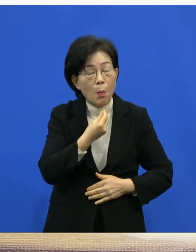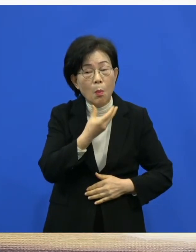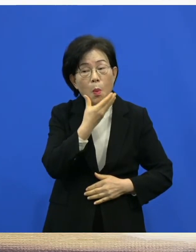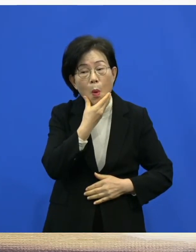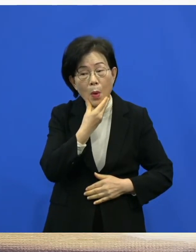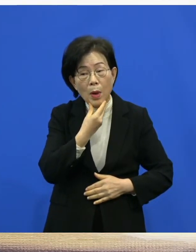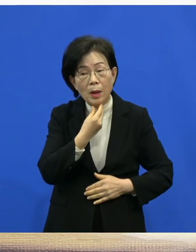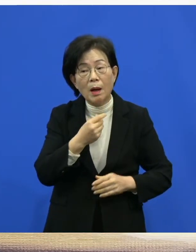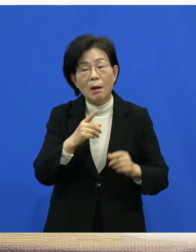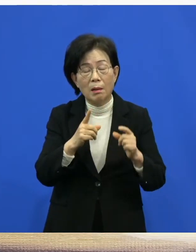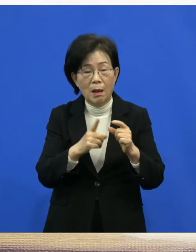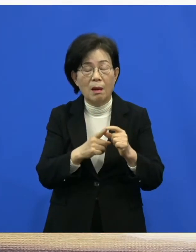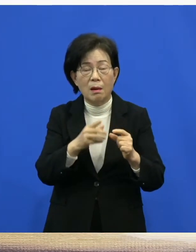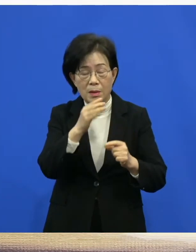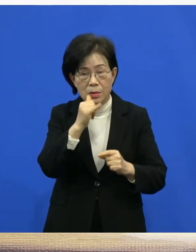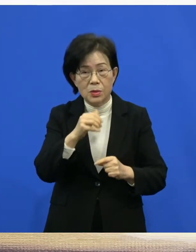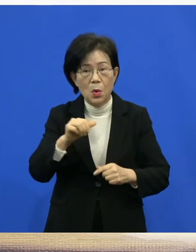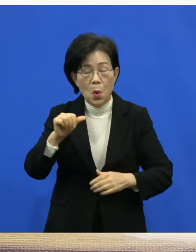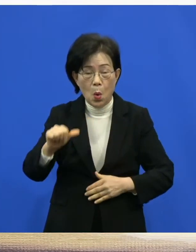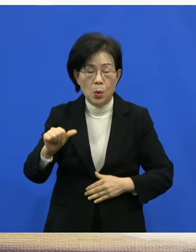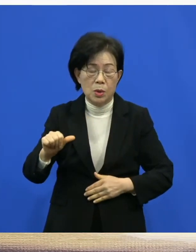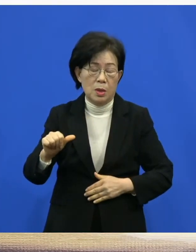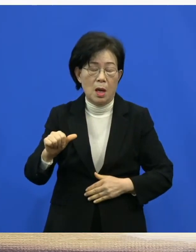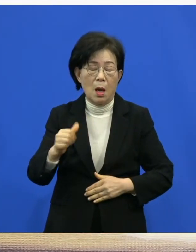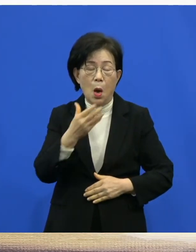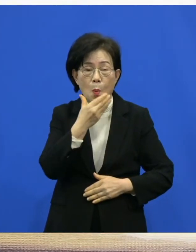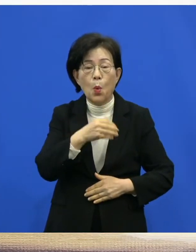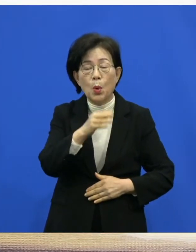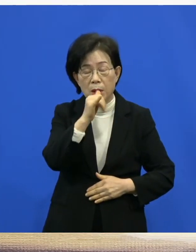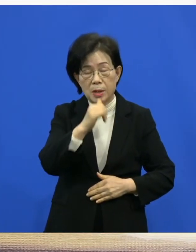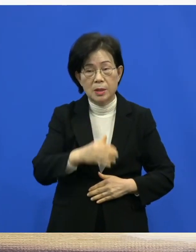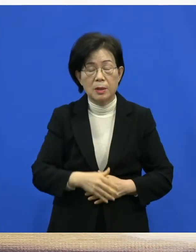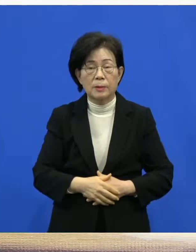5절에 두 번 나오죠. 5절에 두 번 나와요.